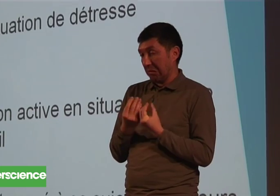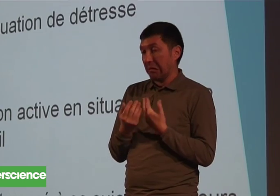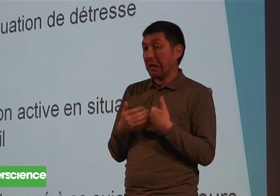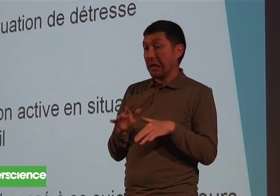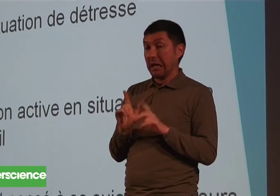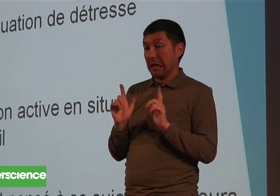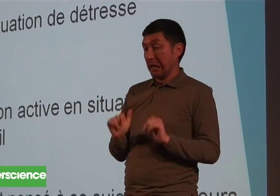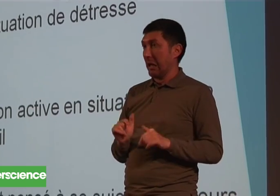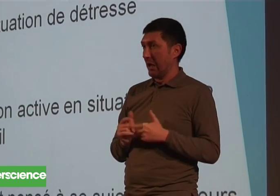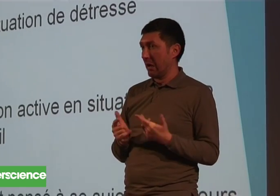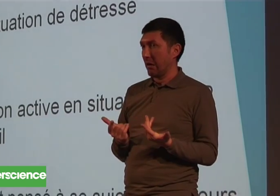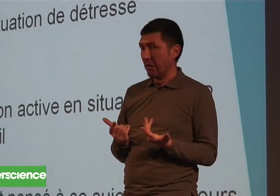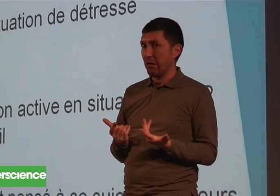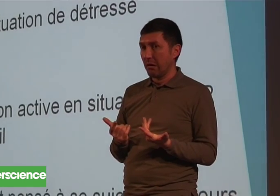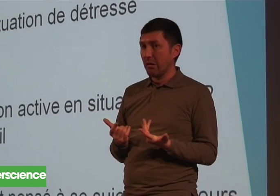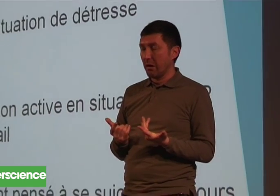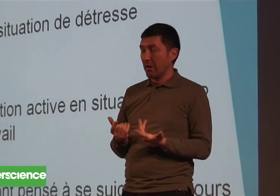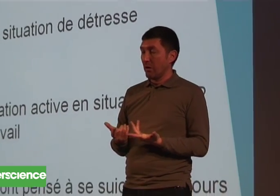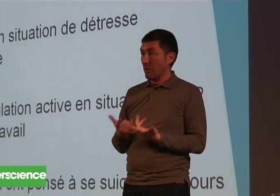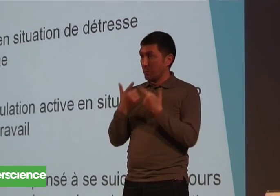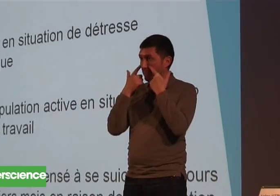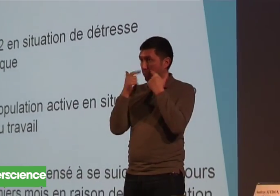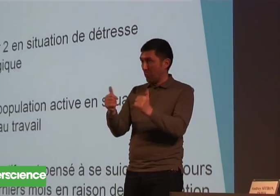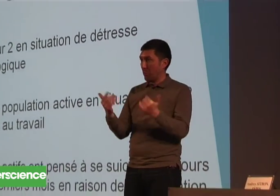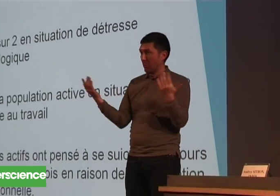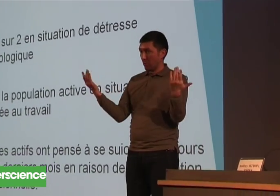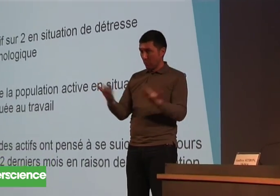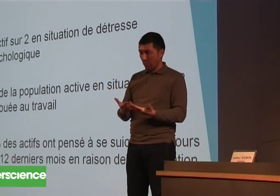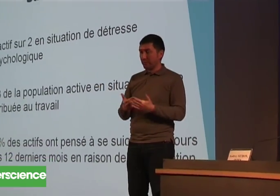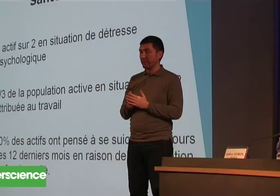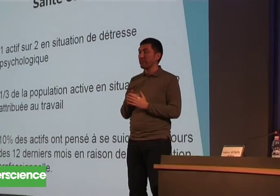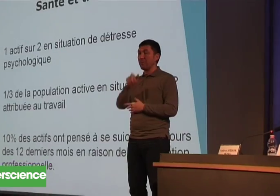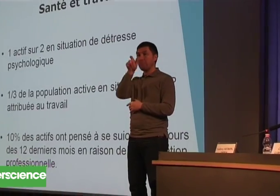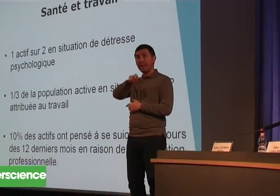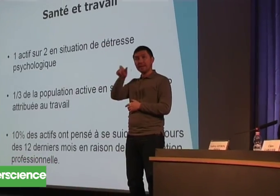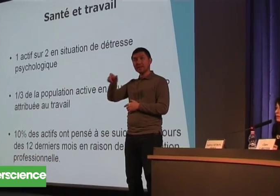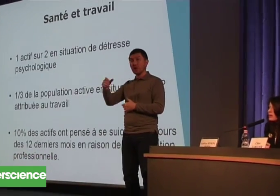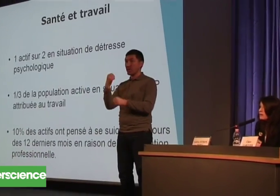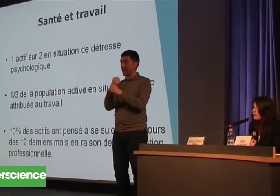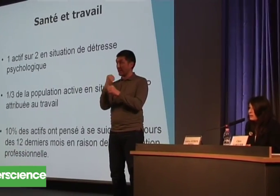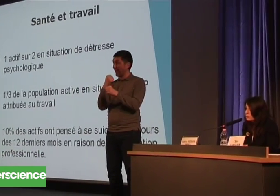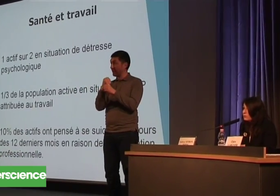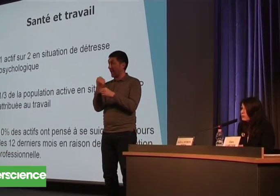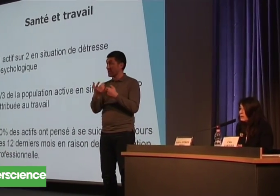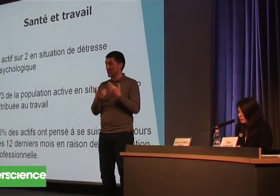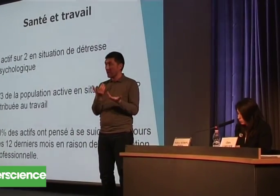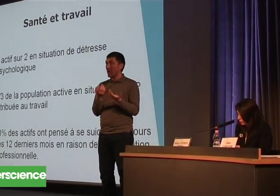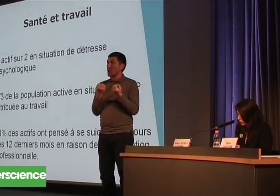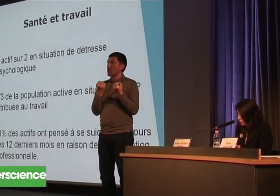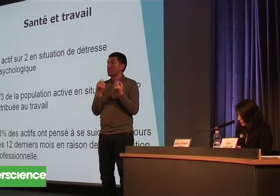mal-être très présent, ce qui est frappant, c'est que la population qui travaille, donc la population active, va très souvent l'attribuer au